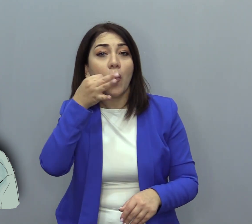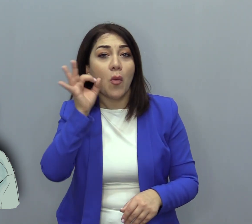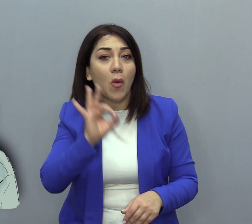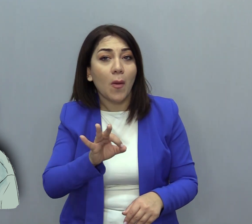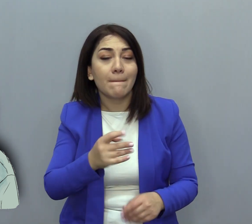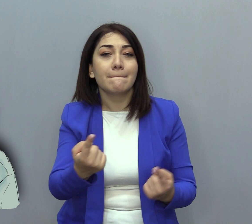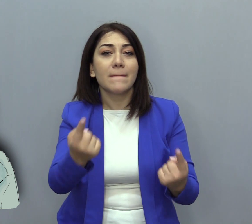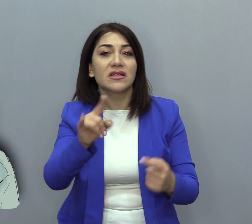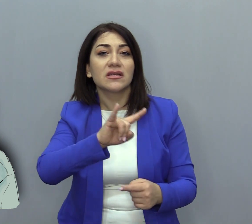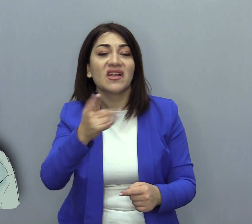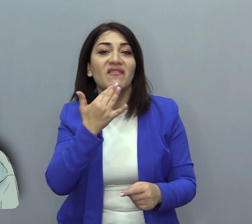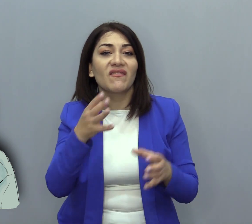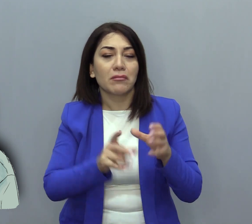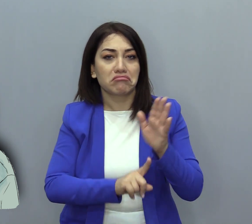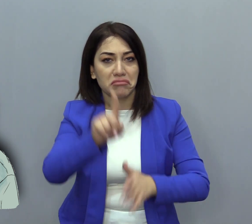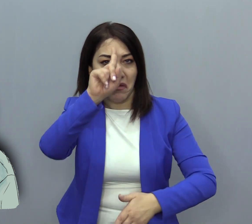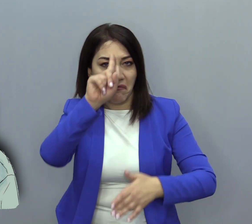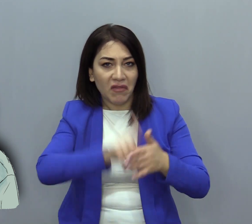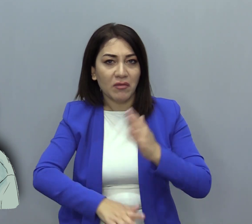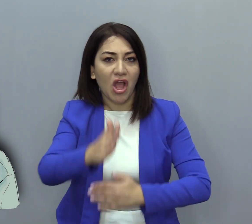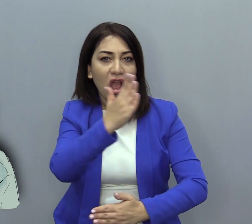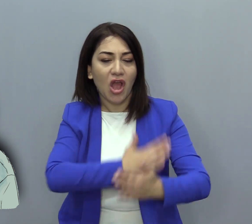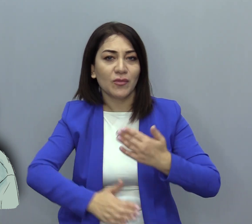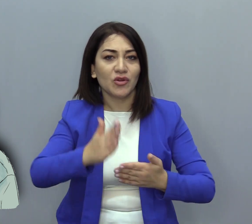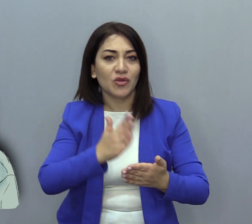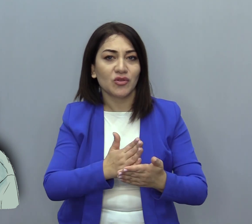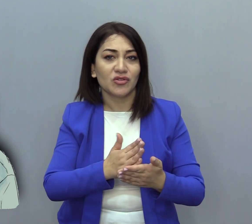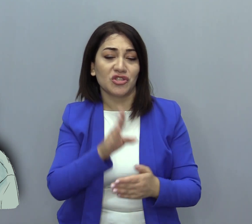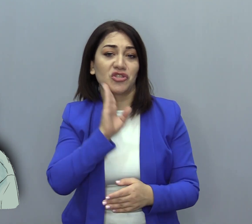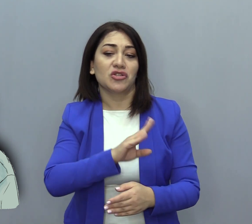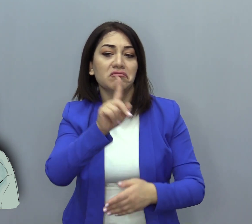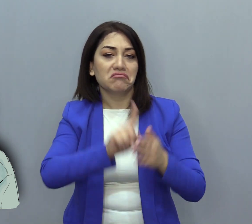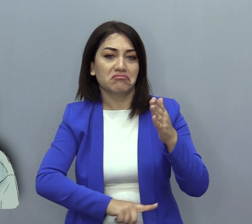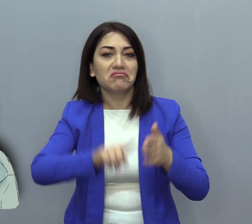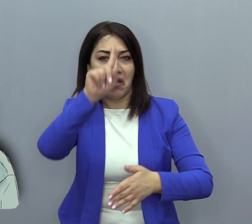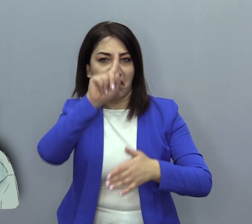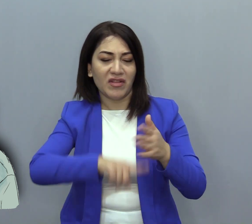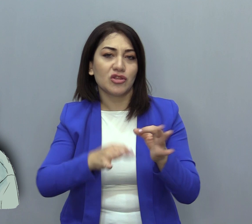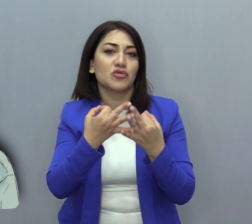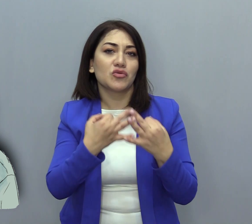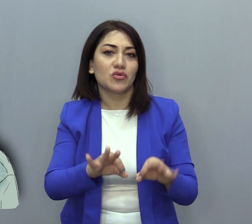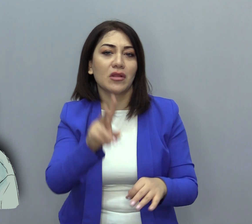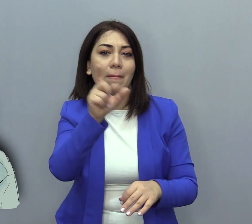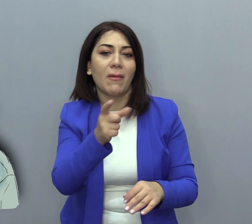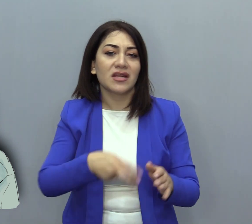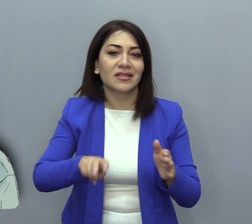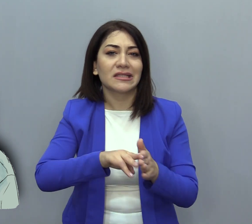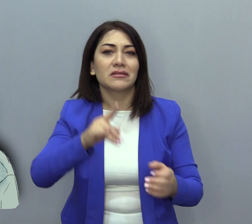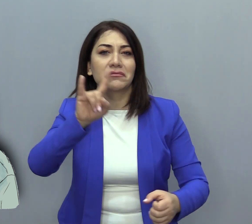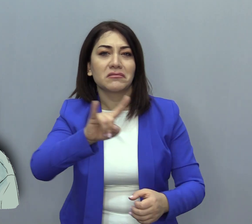անկերությունները սկսեցին վստահել հաշմանդամություն ունեցող այս կնոչնու թուր տվեցին ուղևորներ տեղապոխել։ Իսկ